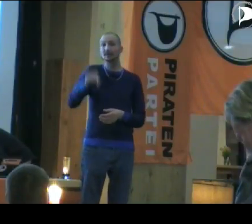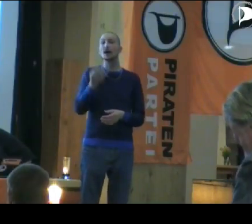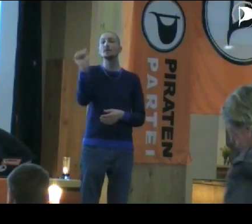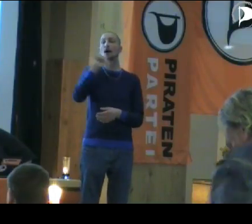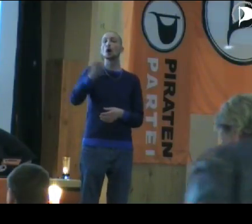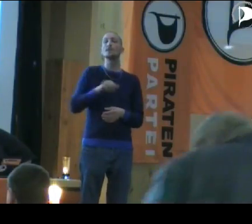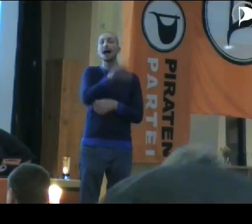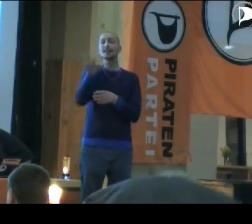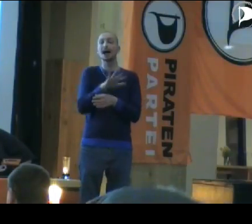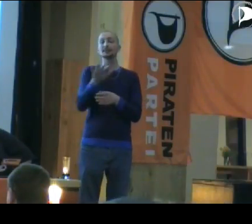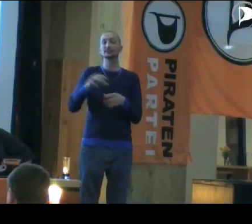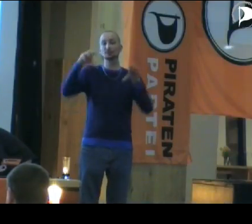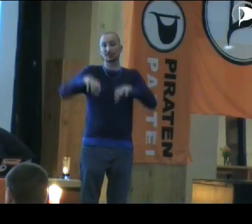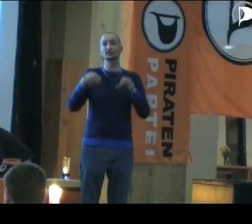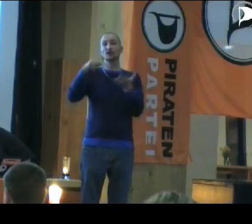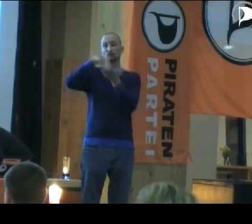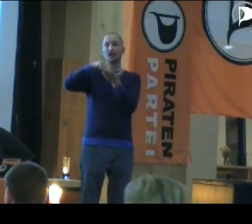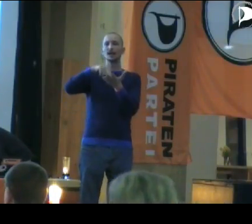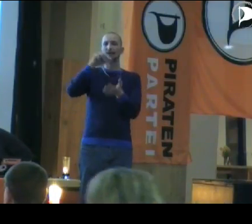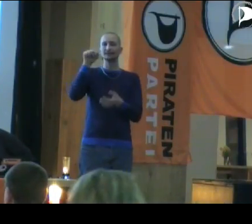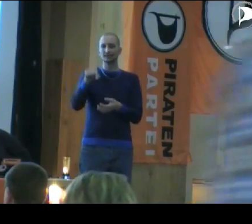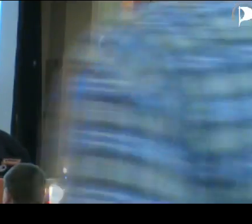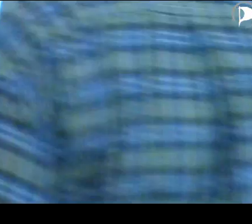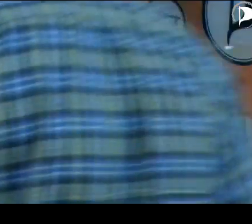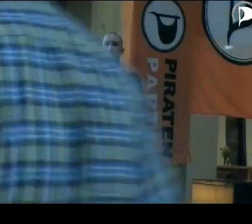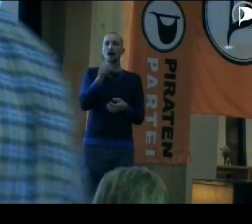ist geschäftsstelle mit personal und